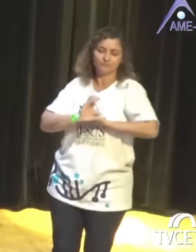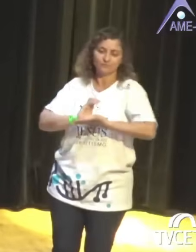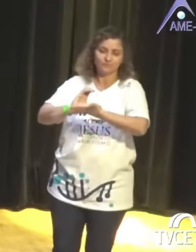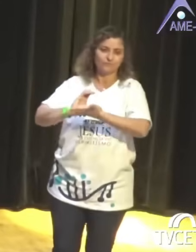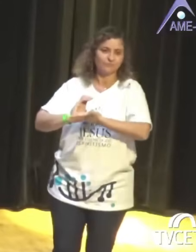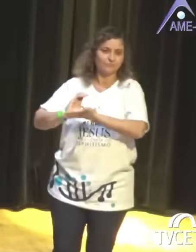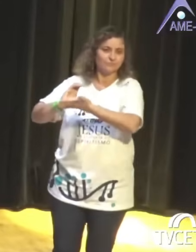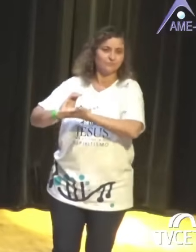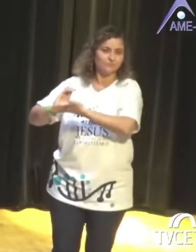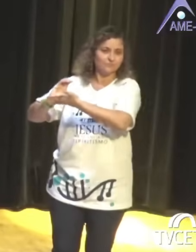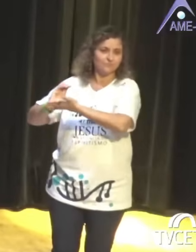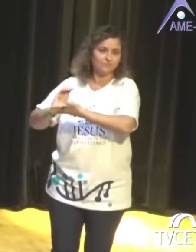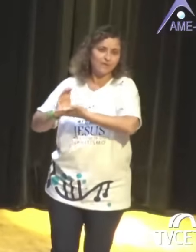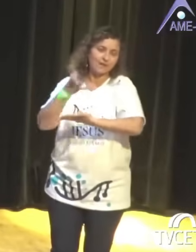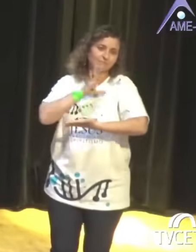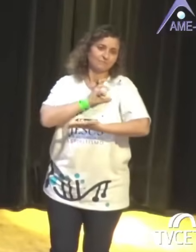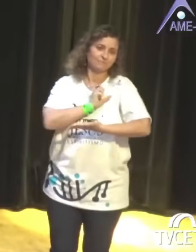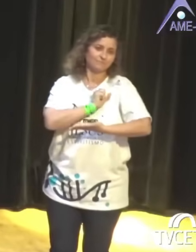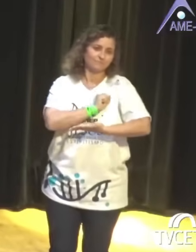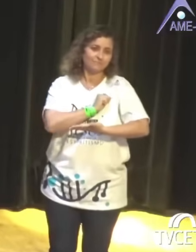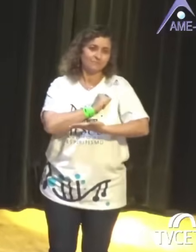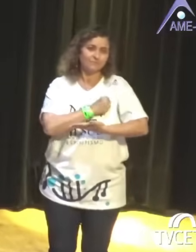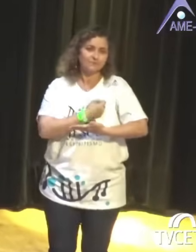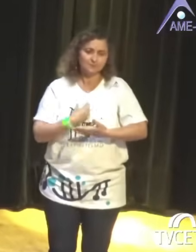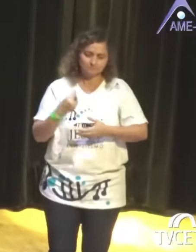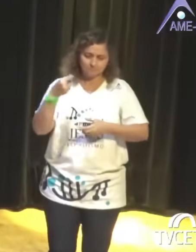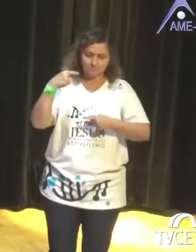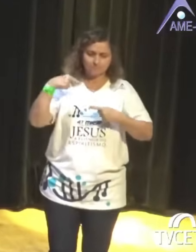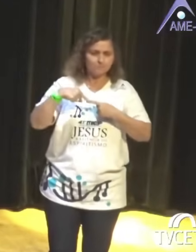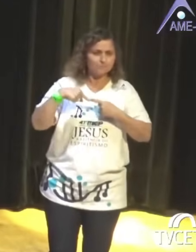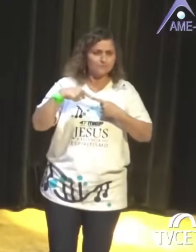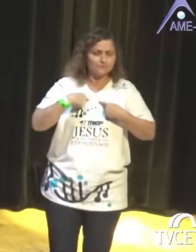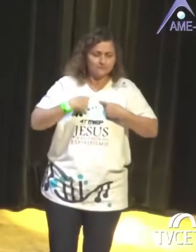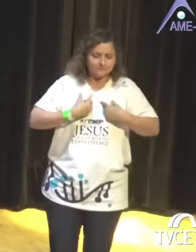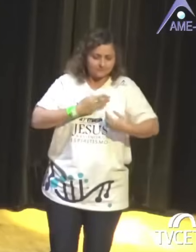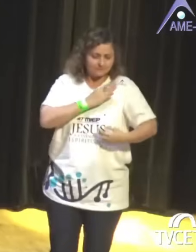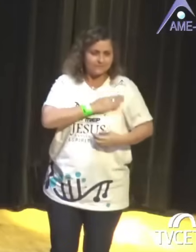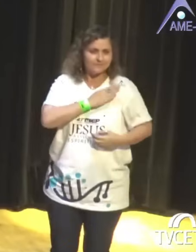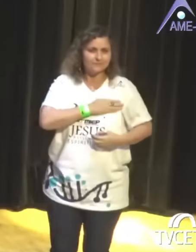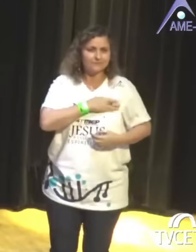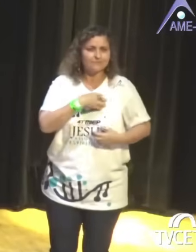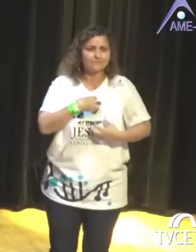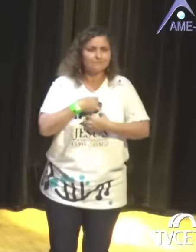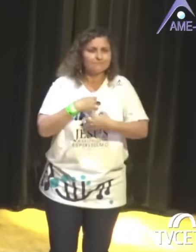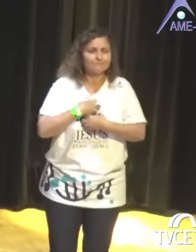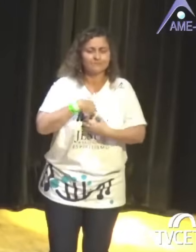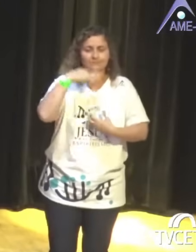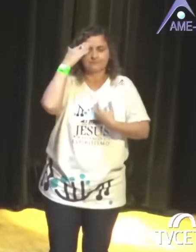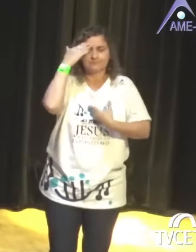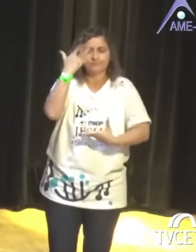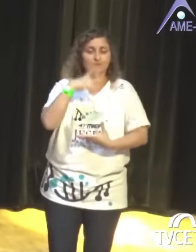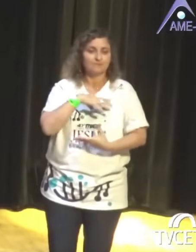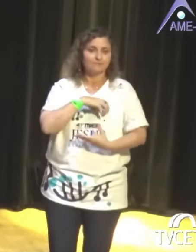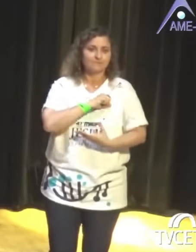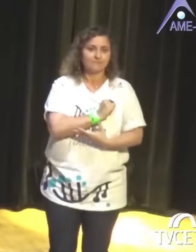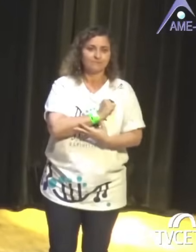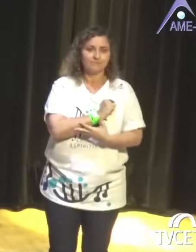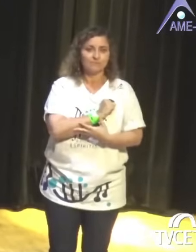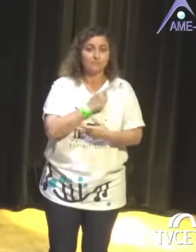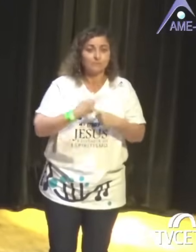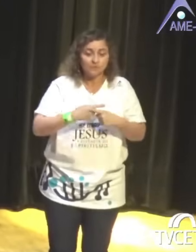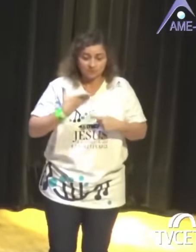caridoso um exame de quem tem gratidão um exame de quem já pode alcançar altitudes